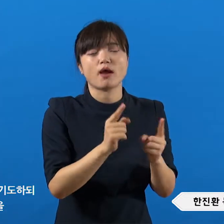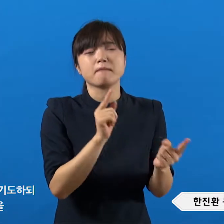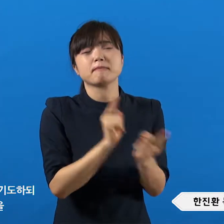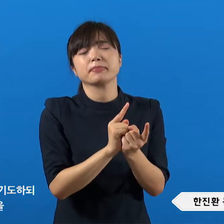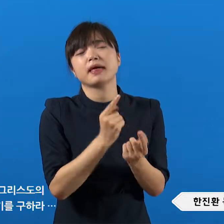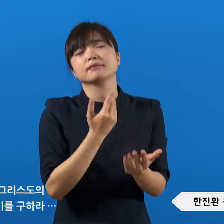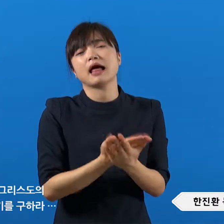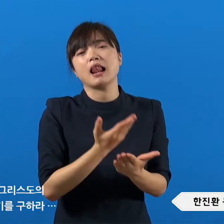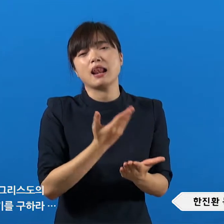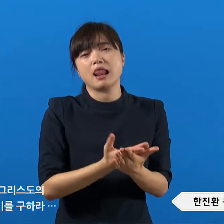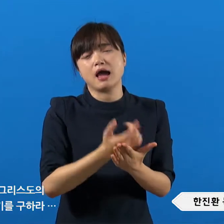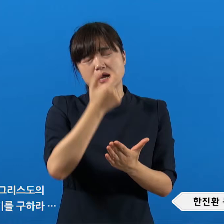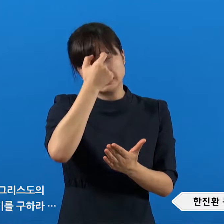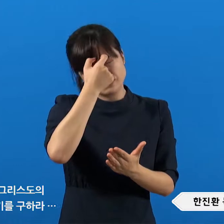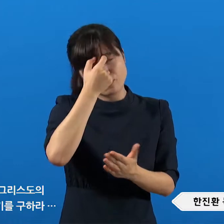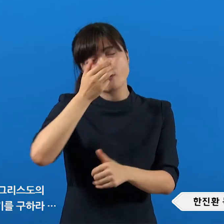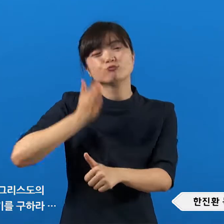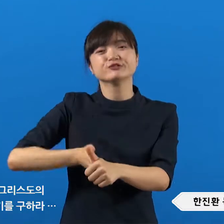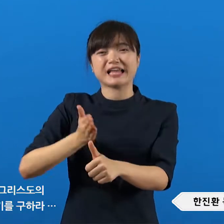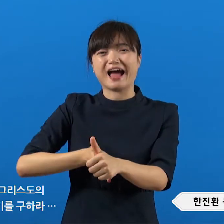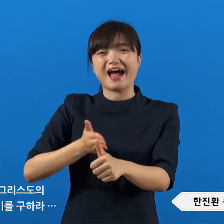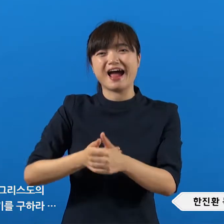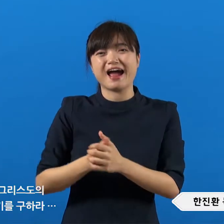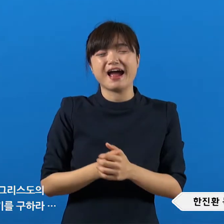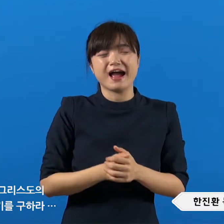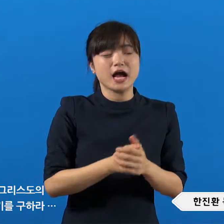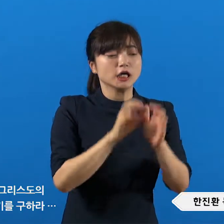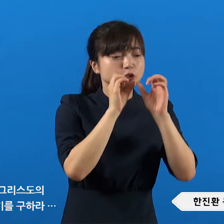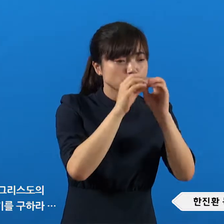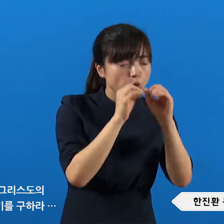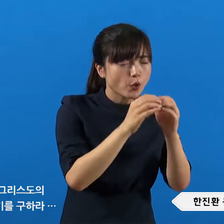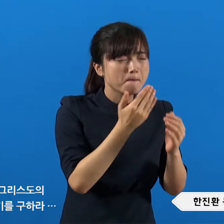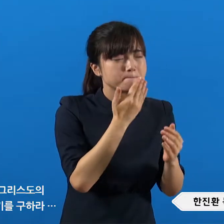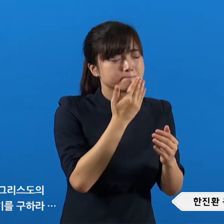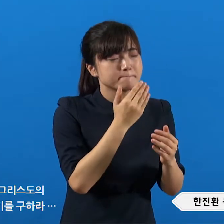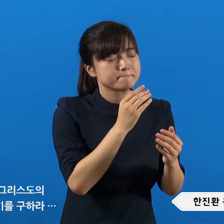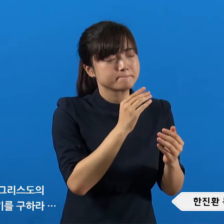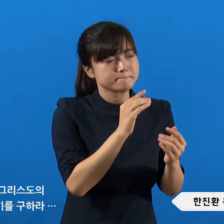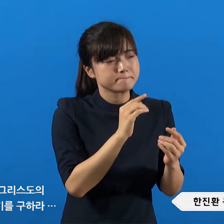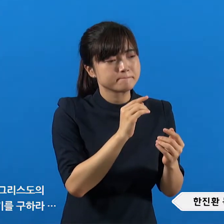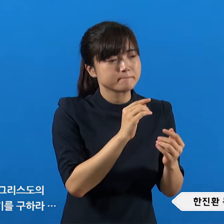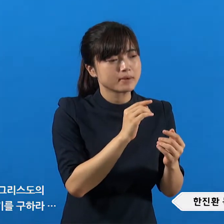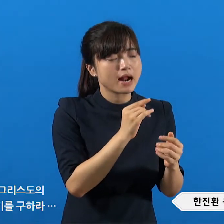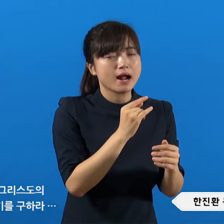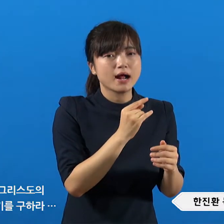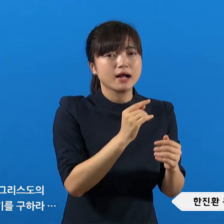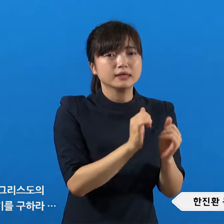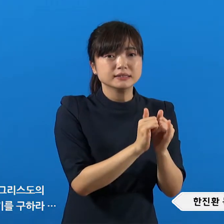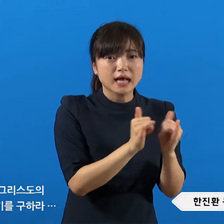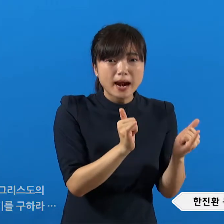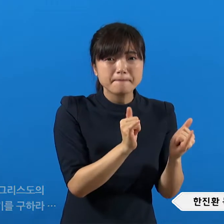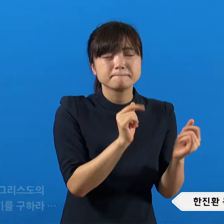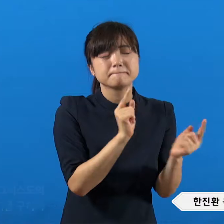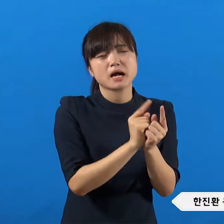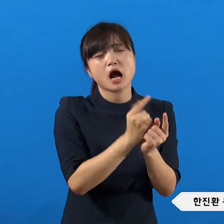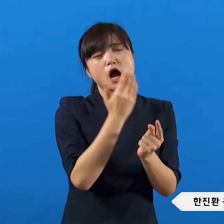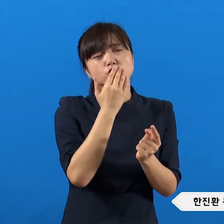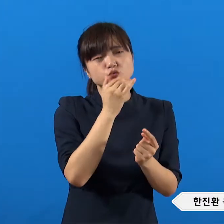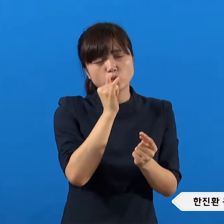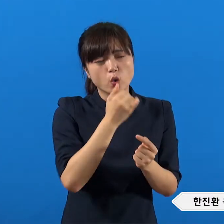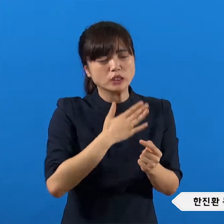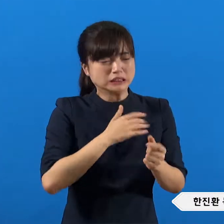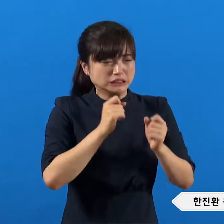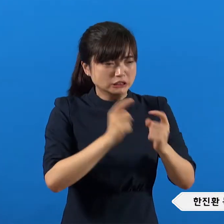만나게 해달라고 기도하라는 말입니다. 전도할 수 있는 대상자를 만나도록, 준비된 사람을 만날 수 있도록, 기회를